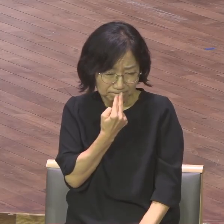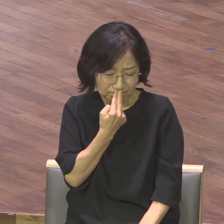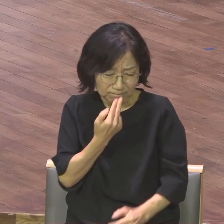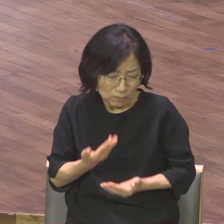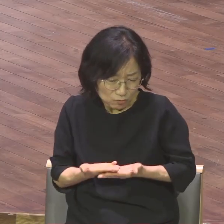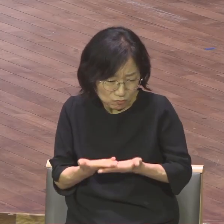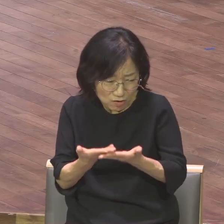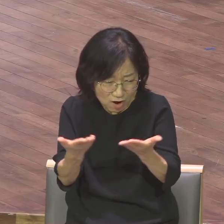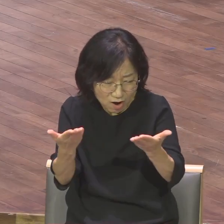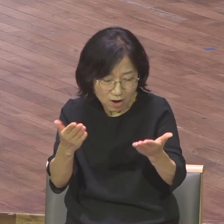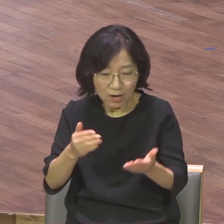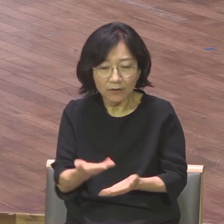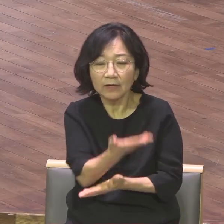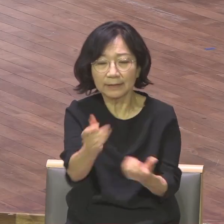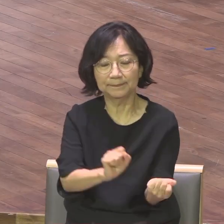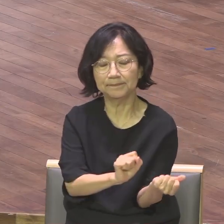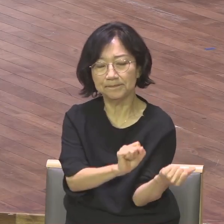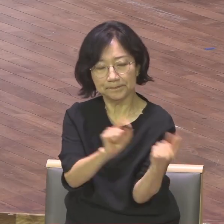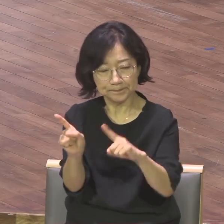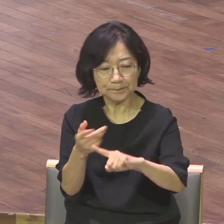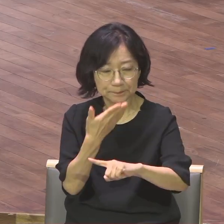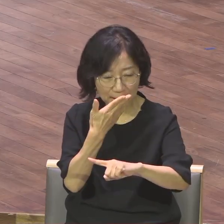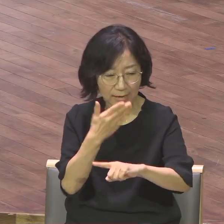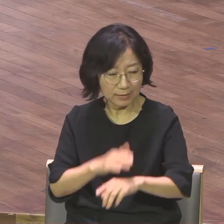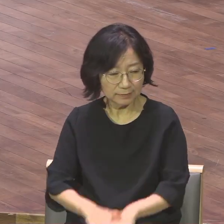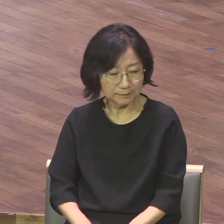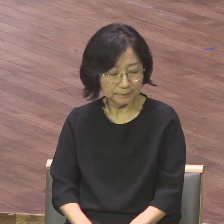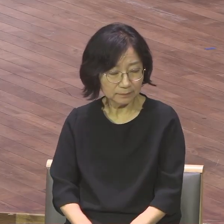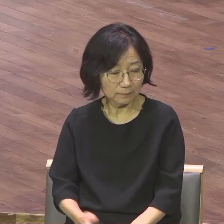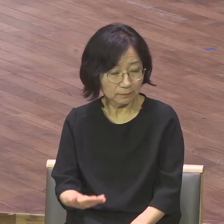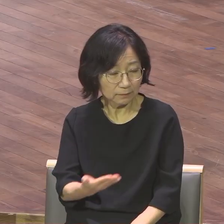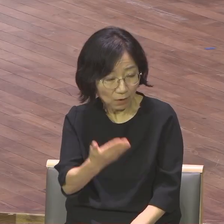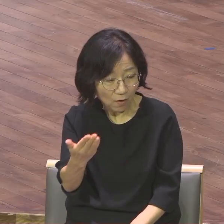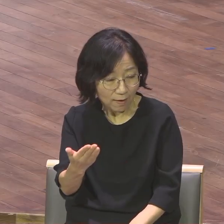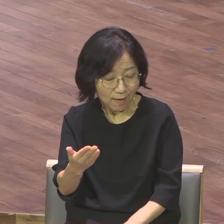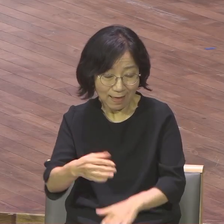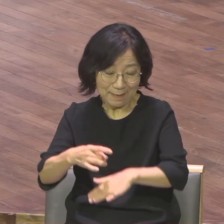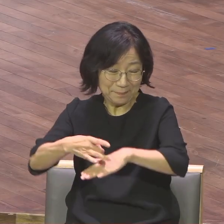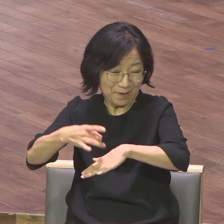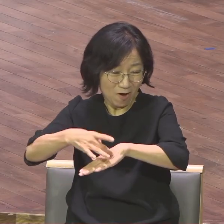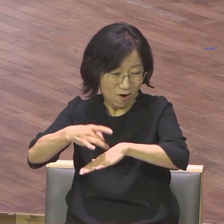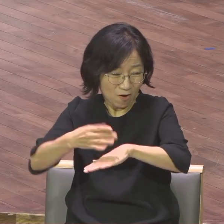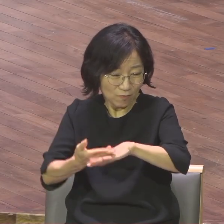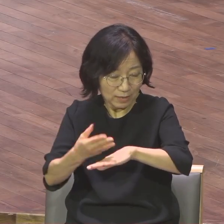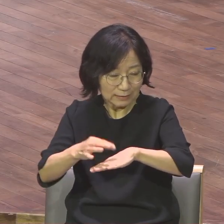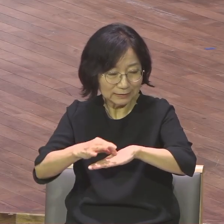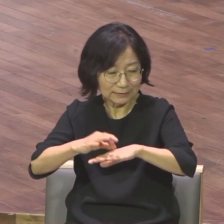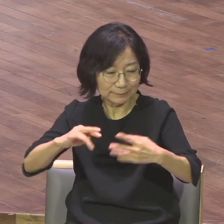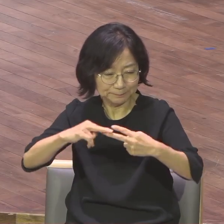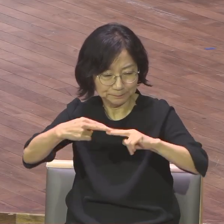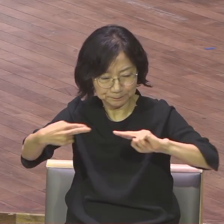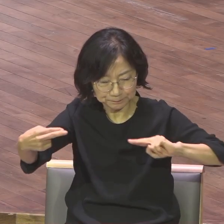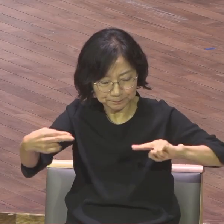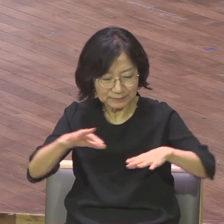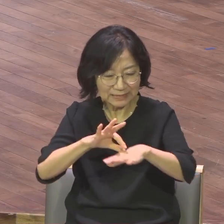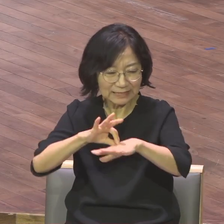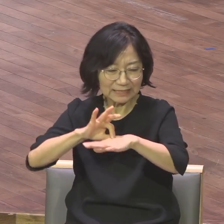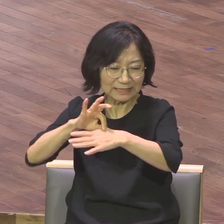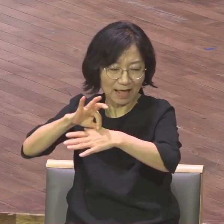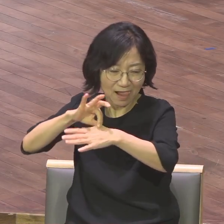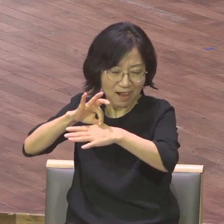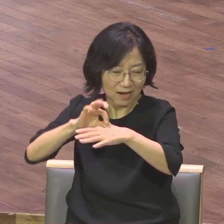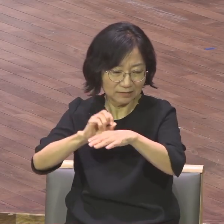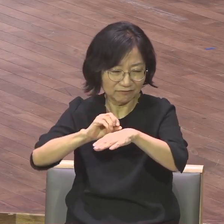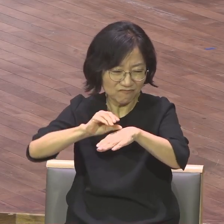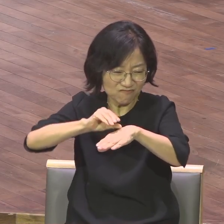생기를 너에게 들어가게 하리니 너희가 살아나리라. 너희 위에 힘줄을 두고 살을 입히고